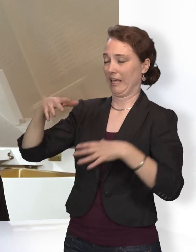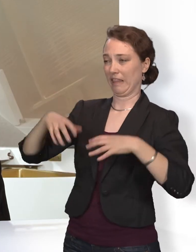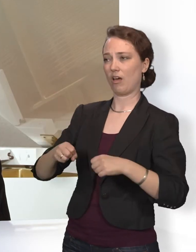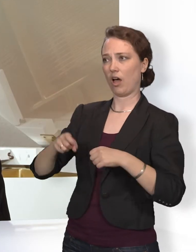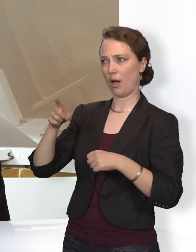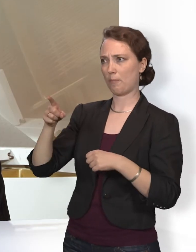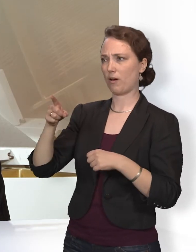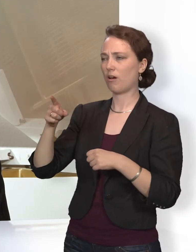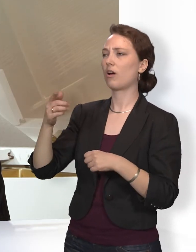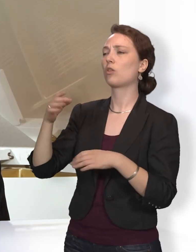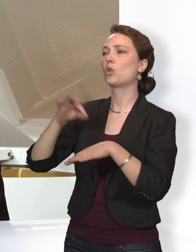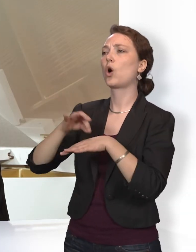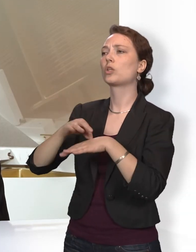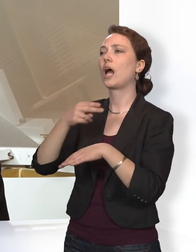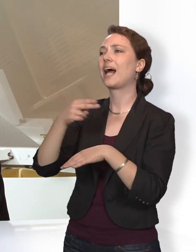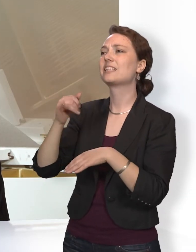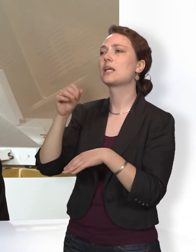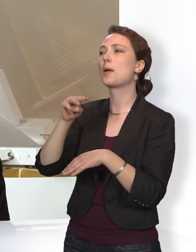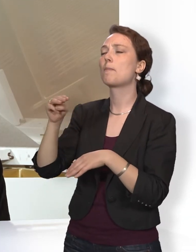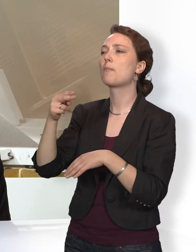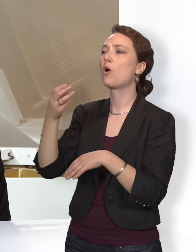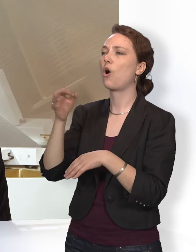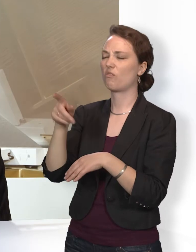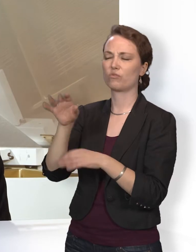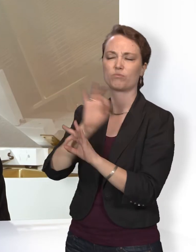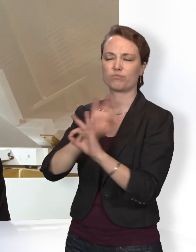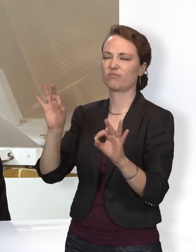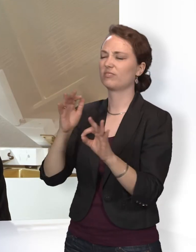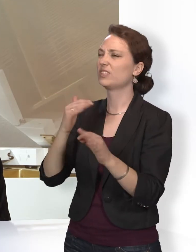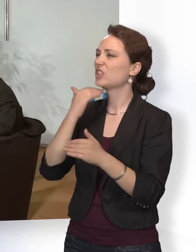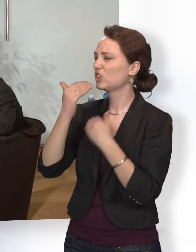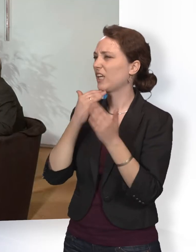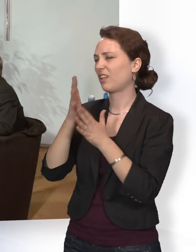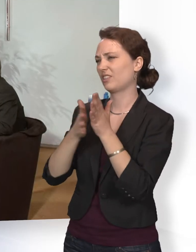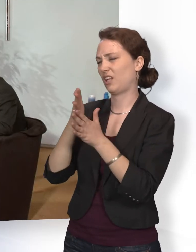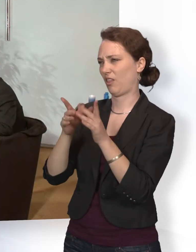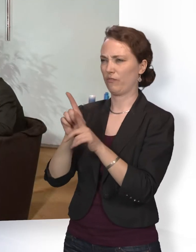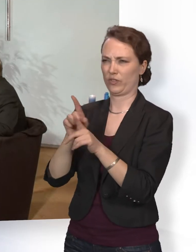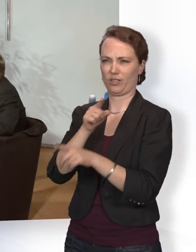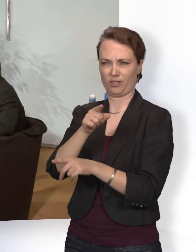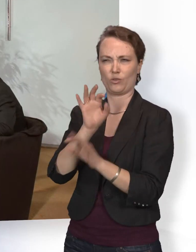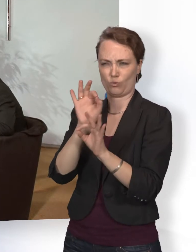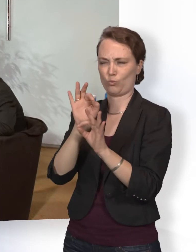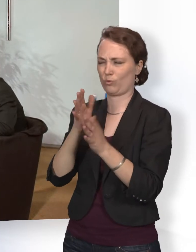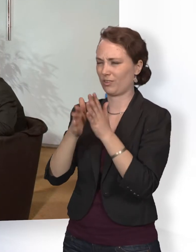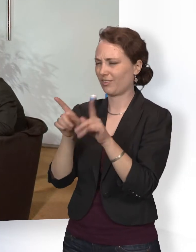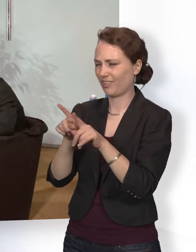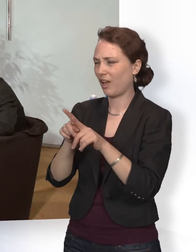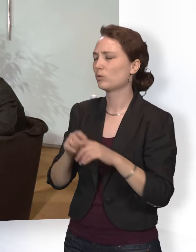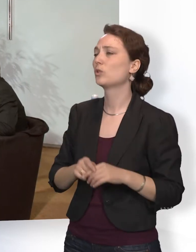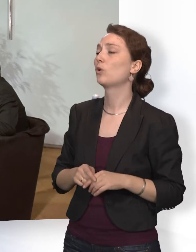Vorstandsvorsitzender Dr. Hans Imhoff, jemand, der konnte Geschichten so gut erzählen, Herr Bräuning, wie Sie. Vielen Dank. Und